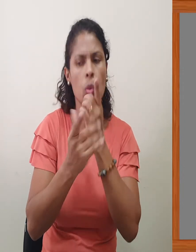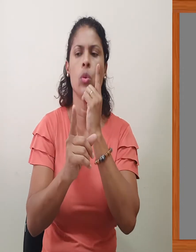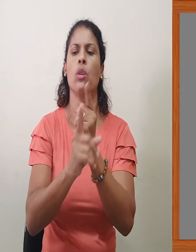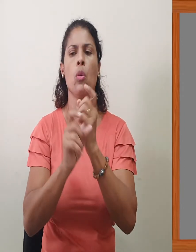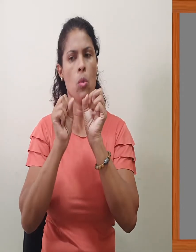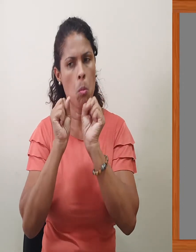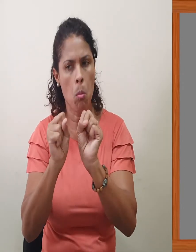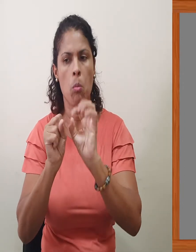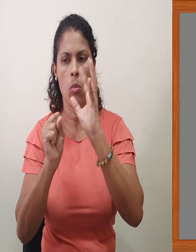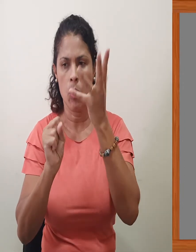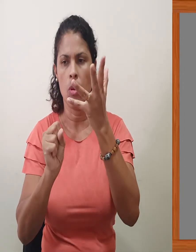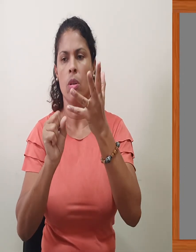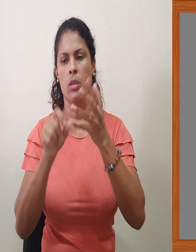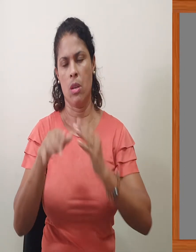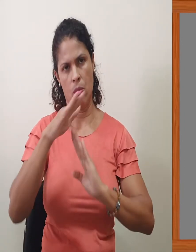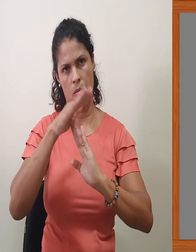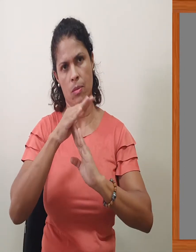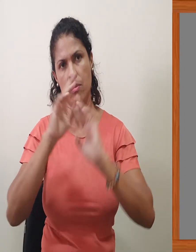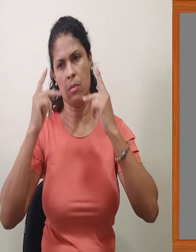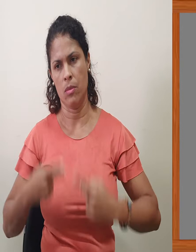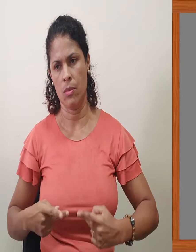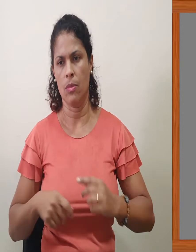Avaliação do risco carcinogênico.